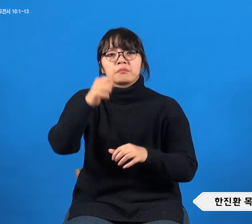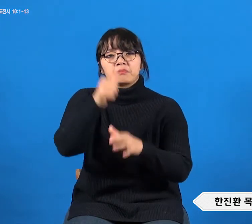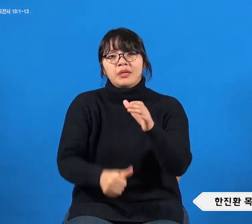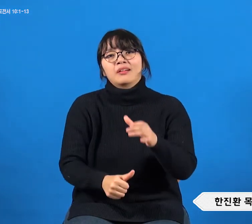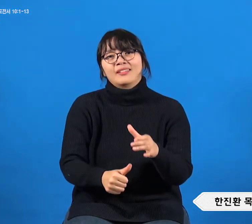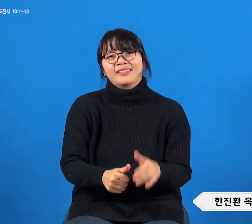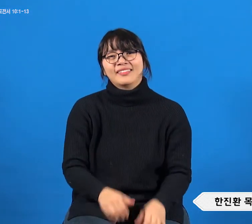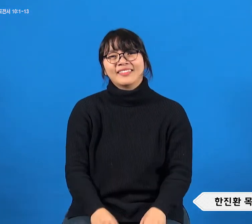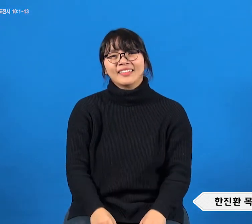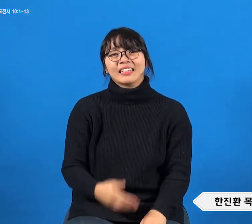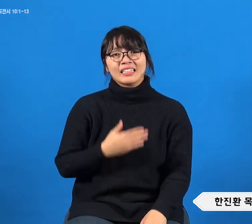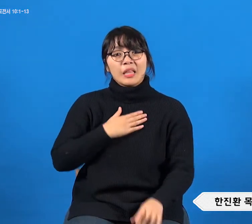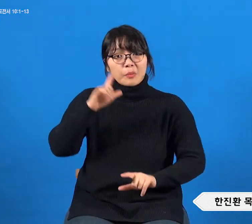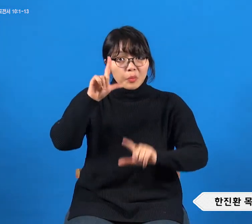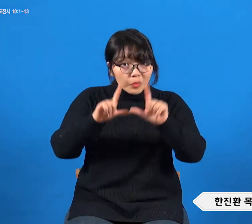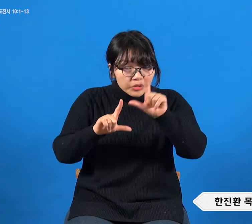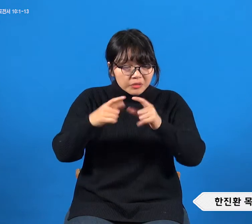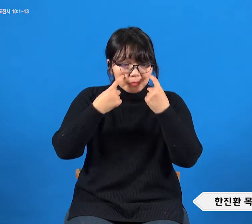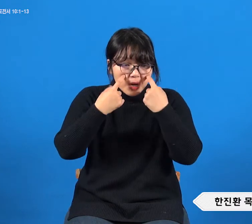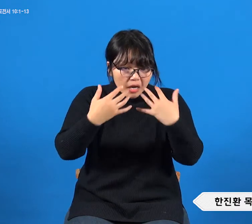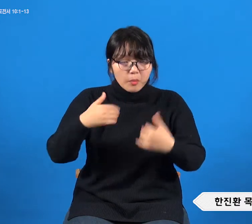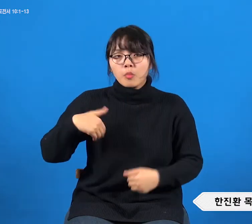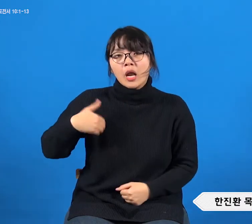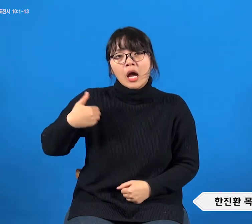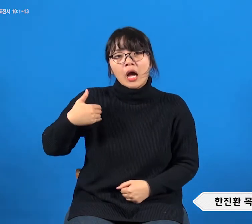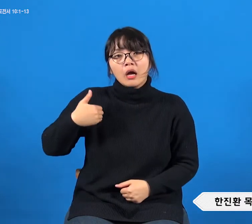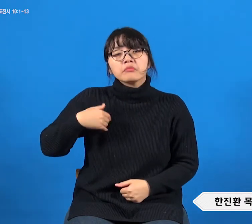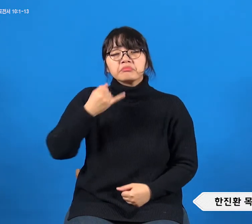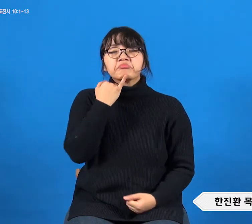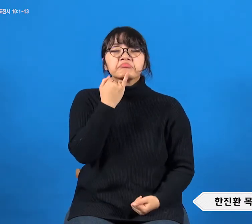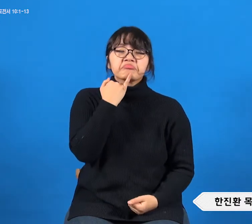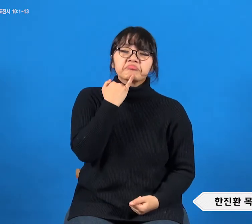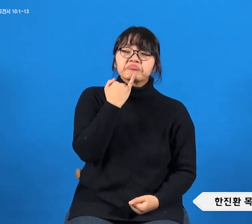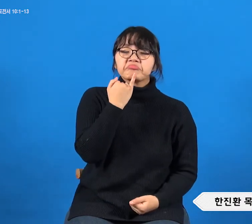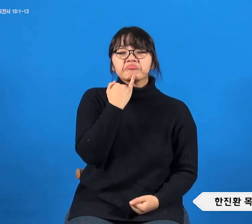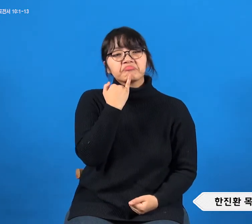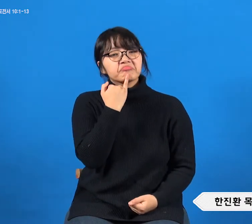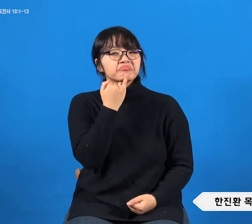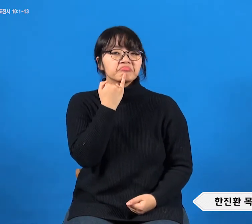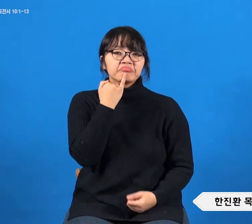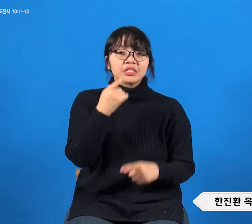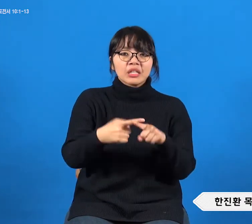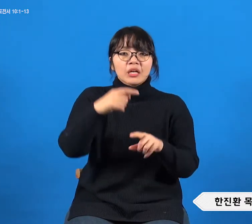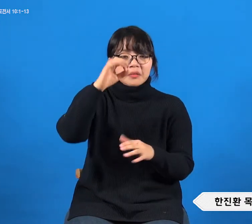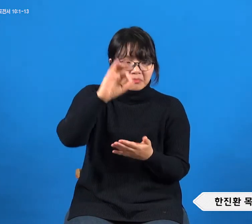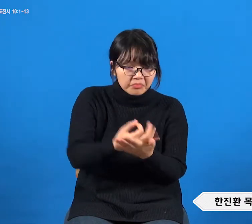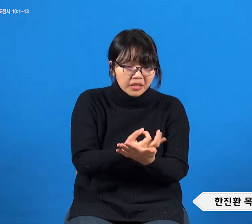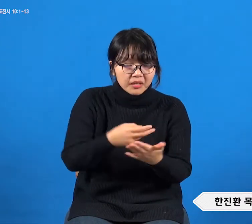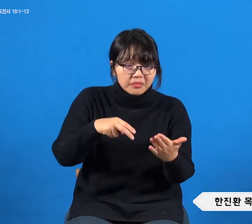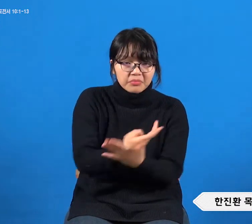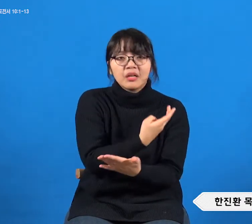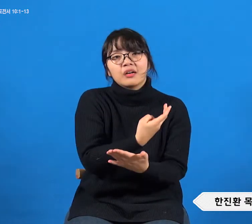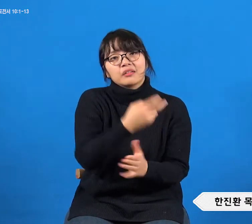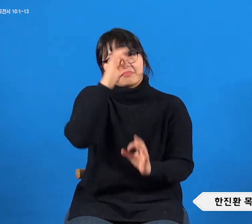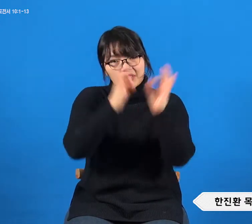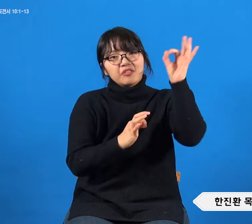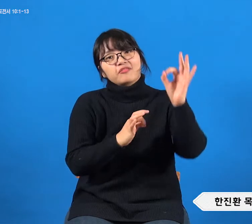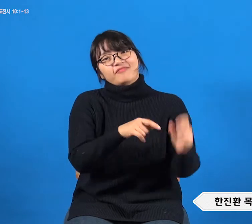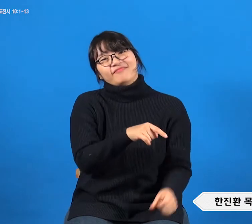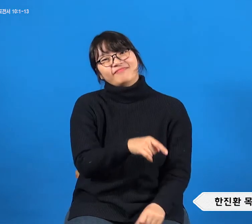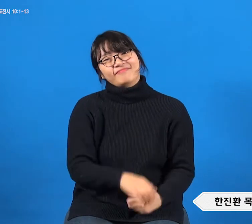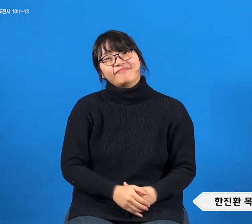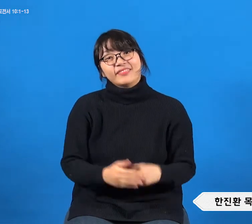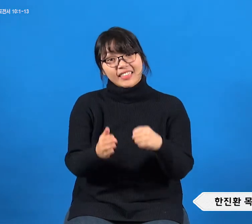실체를 바로 보지 못해서 넘어지는 것이니까요. 그래서 성경 속으로 들어가서 내 모습을